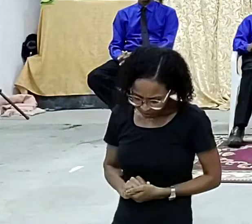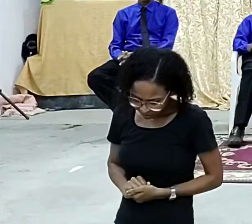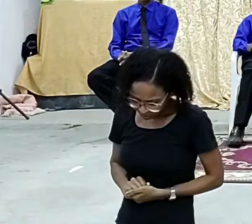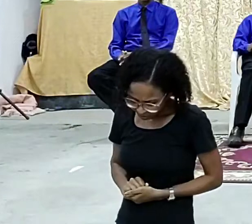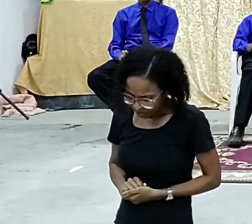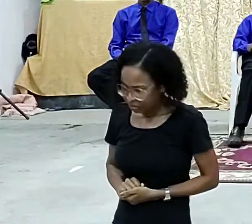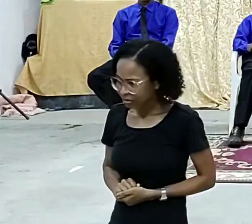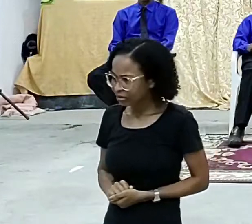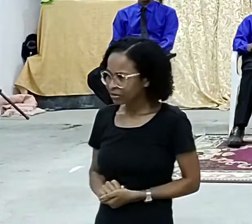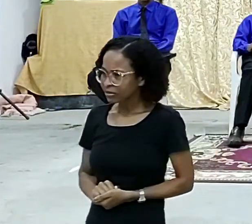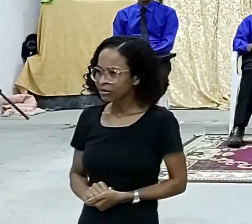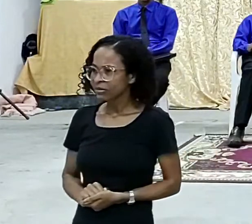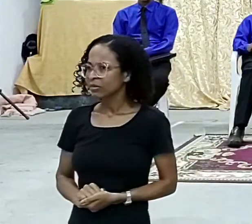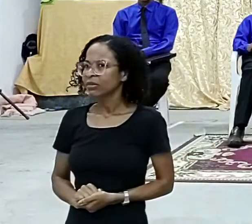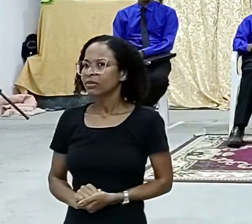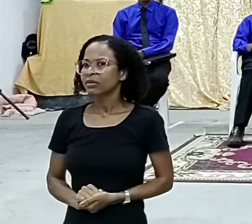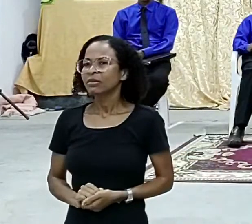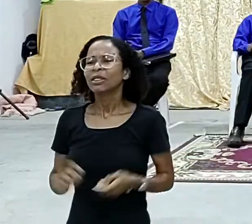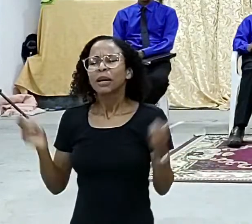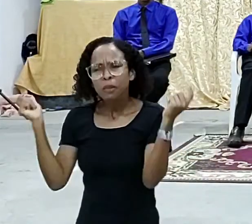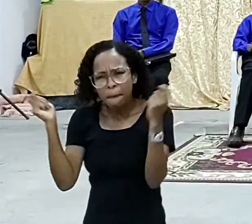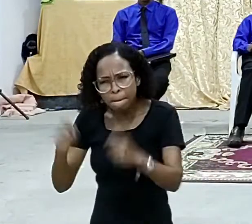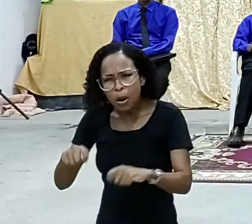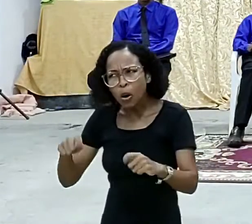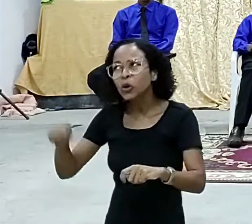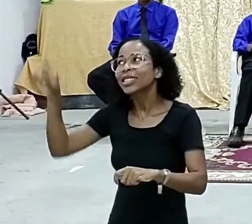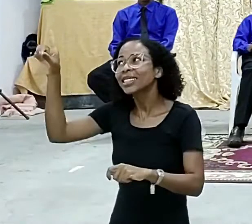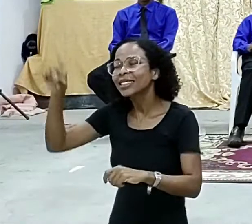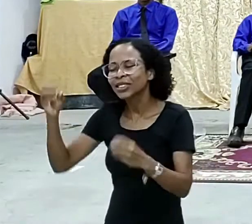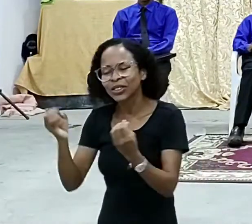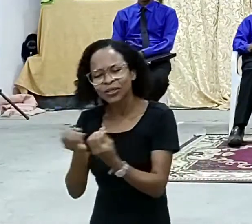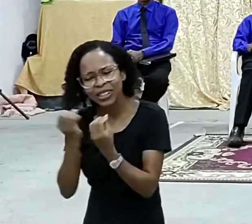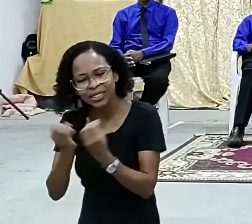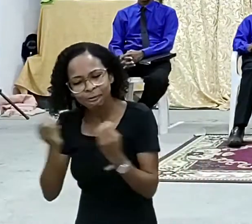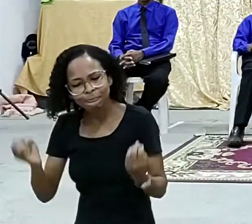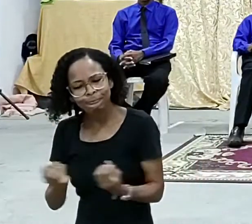para que aconteça grandes coisas.